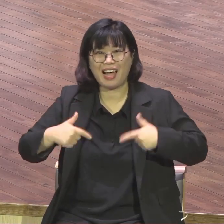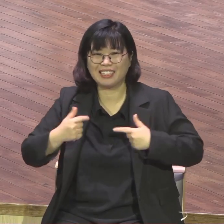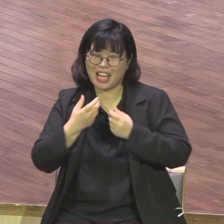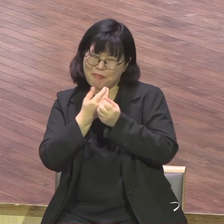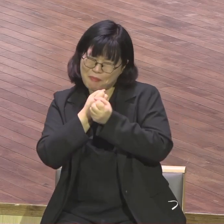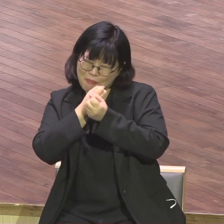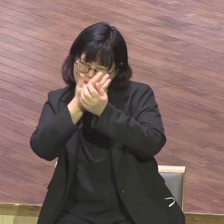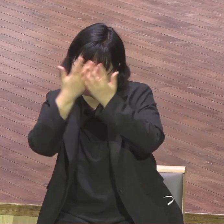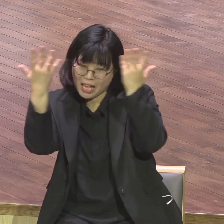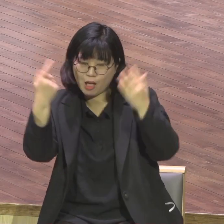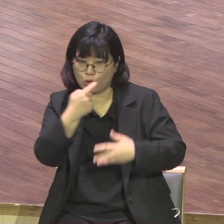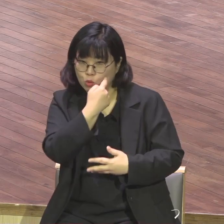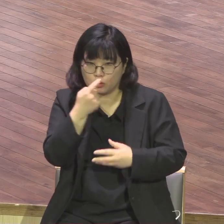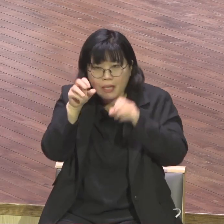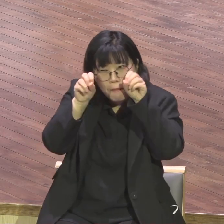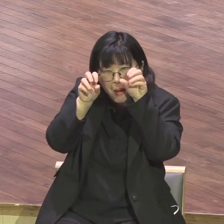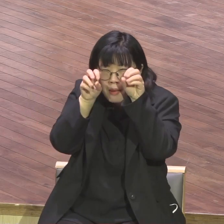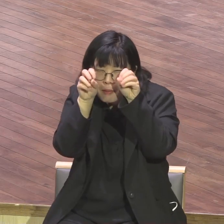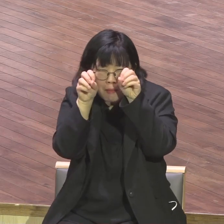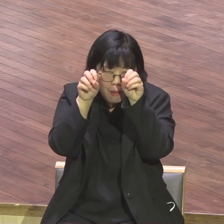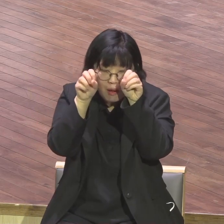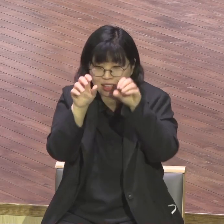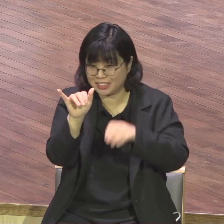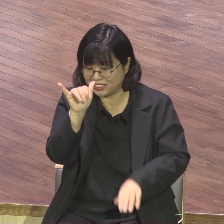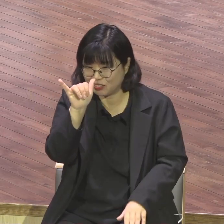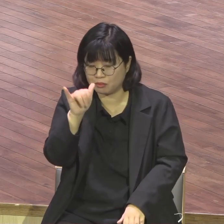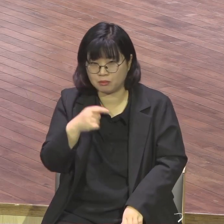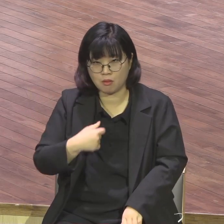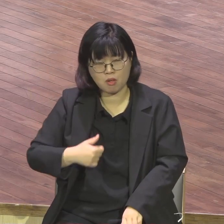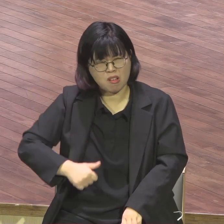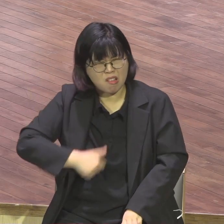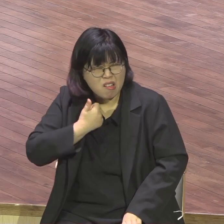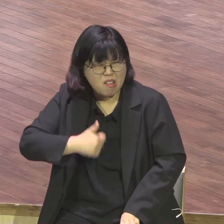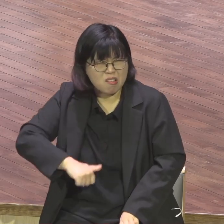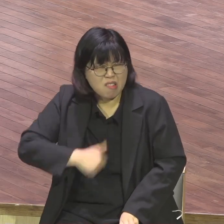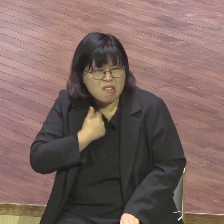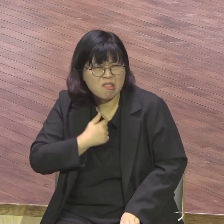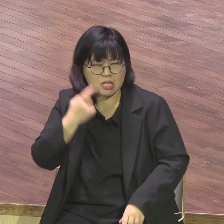보면 긍정적이고 뭐 그렇게 막 분노와